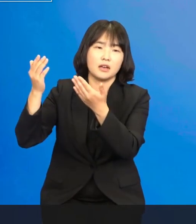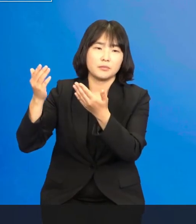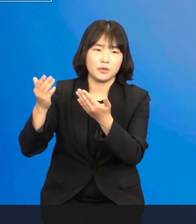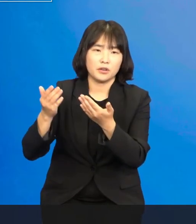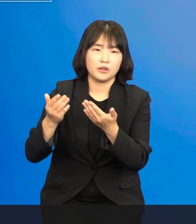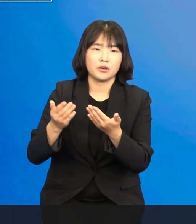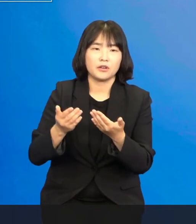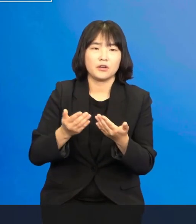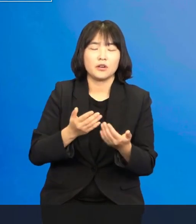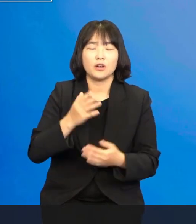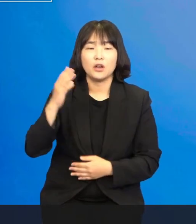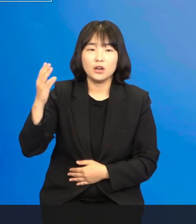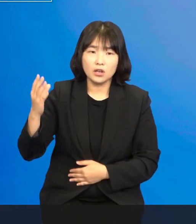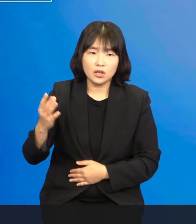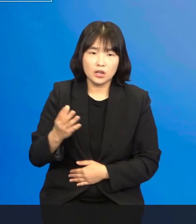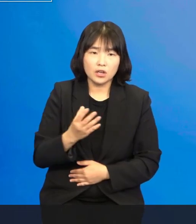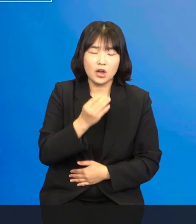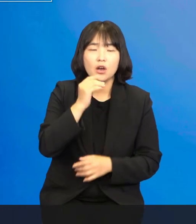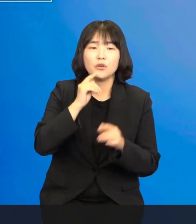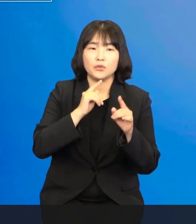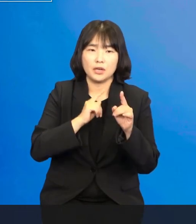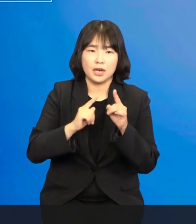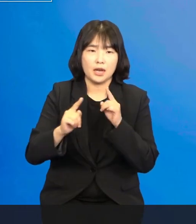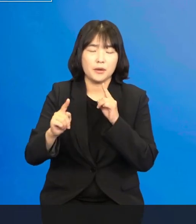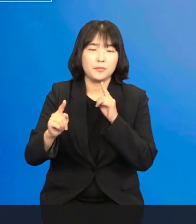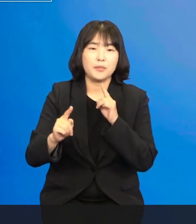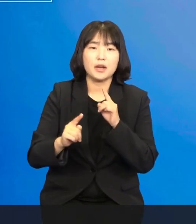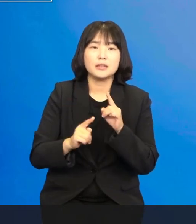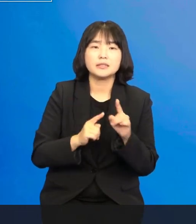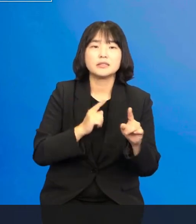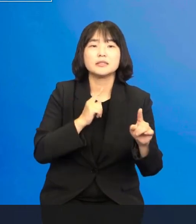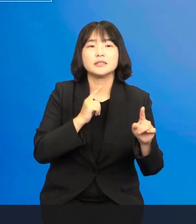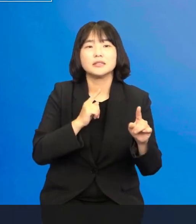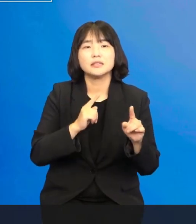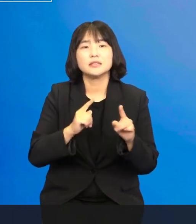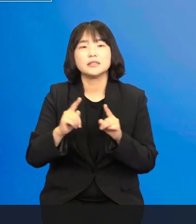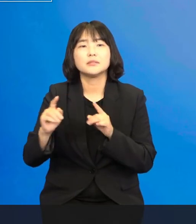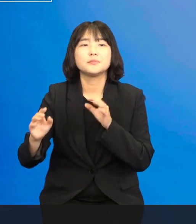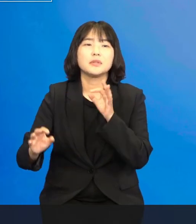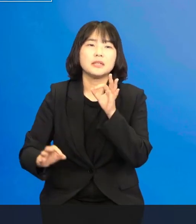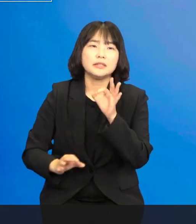거룩한 말씀 세세 영원히, 거룩한 말씀